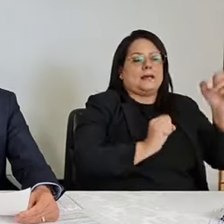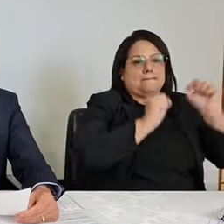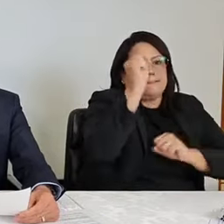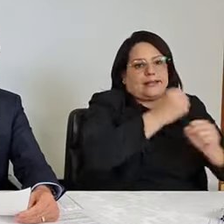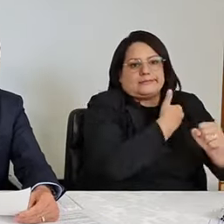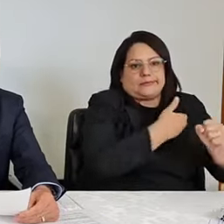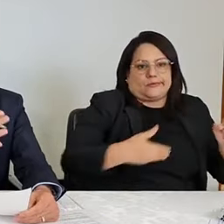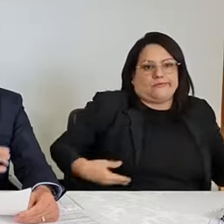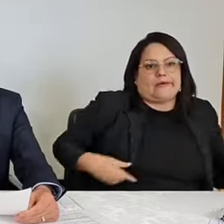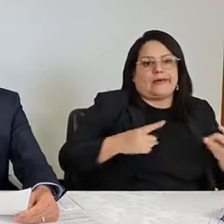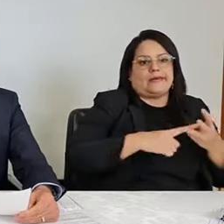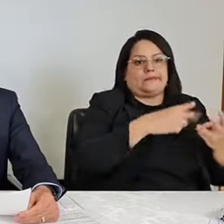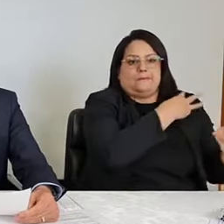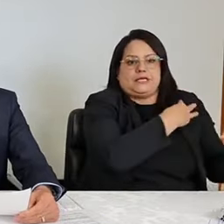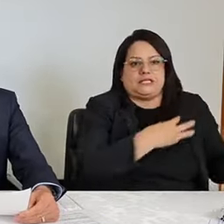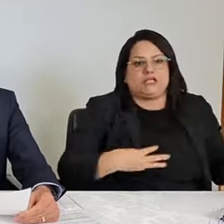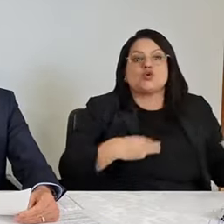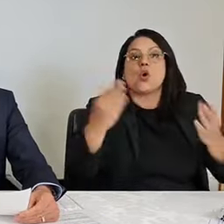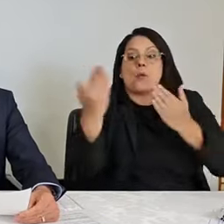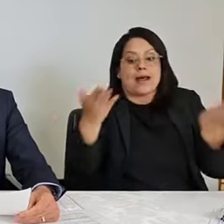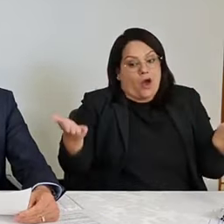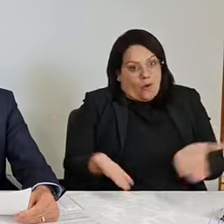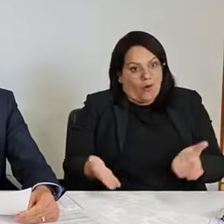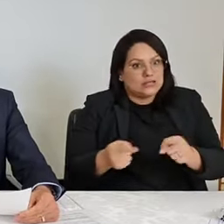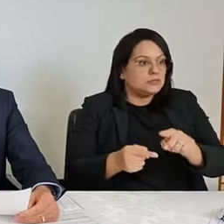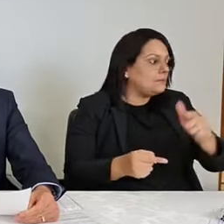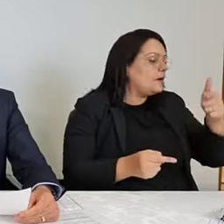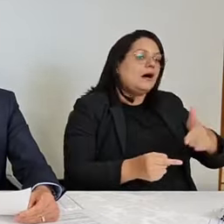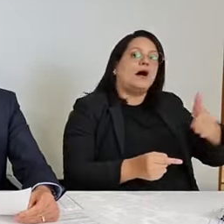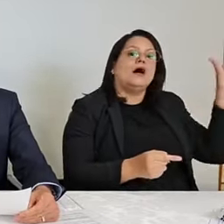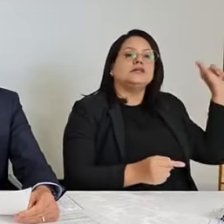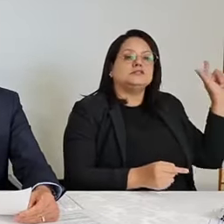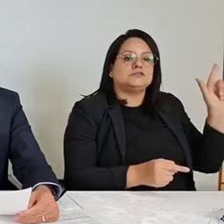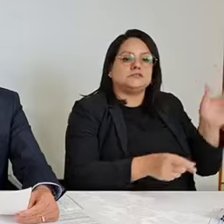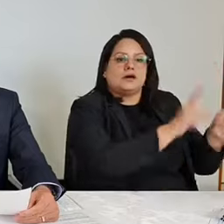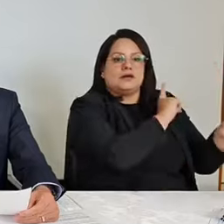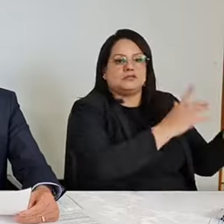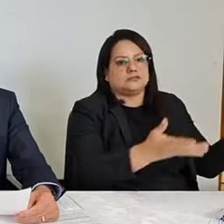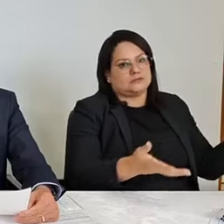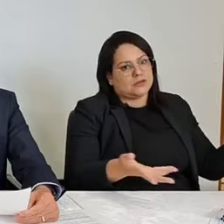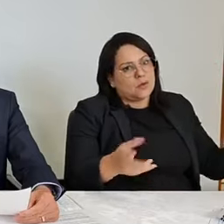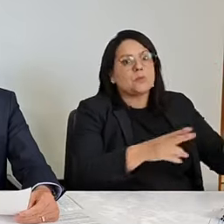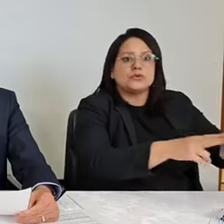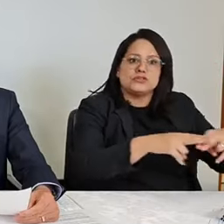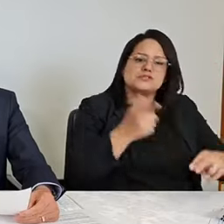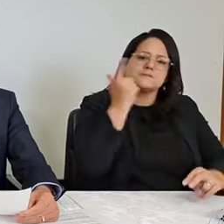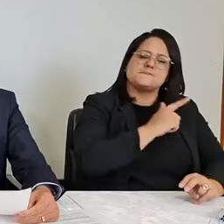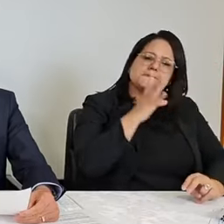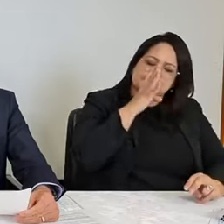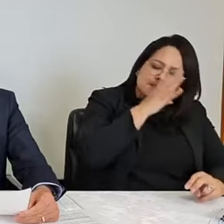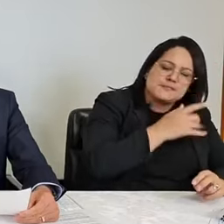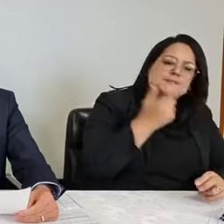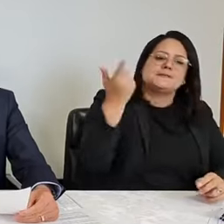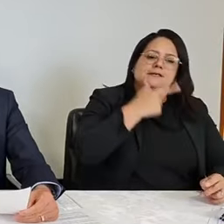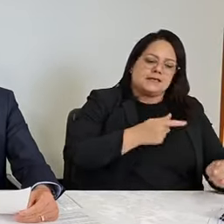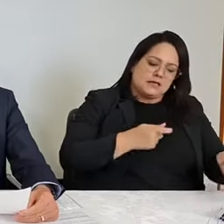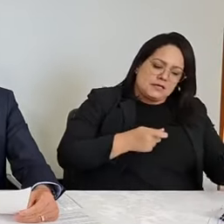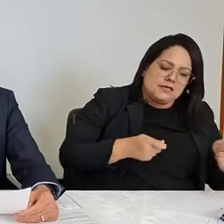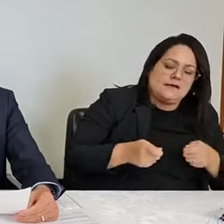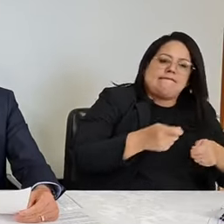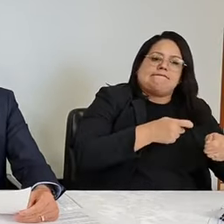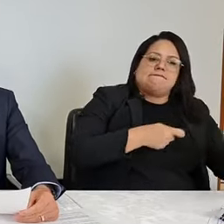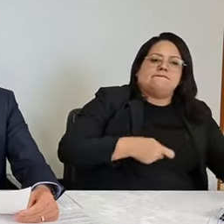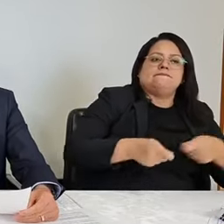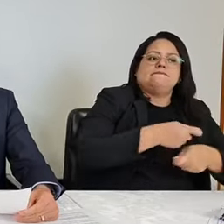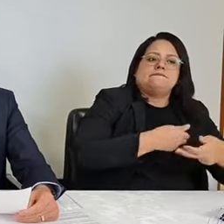ministros, com aqueles que nos antecederam. Acredito que, por causa disso, nós estamos resistindo aqui na questão da economia o que nós